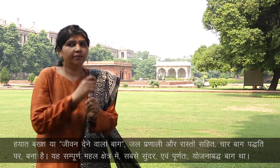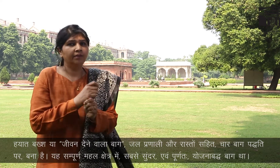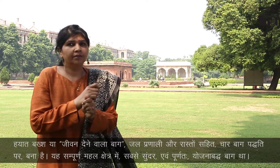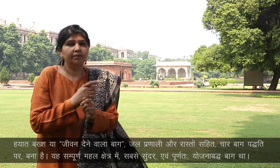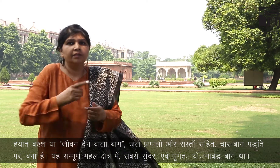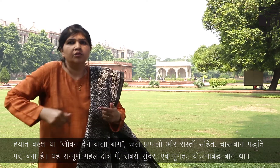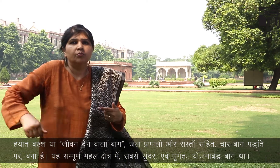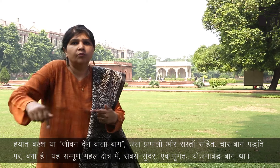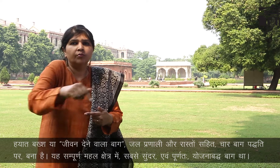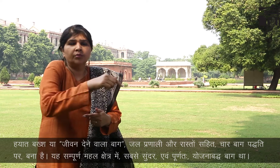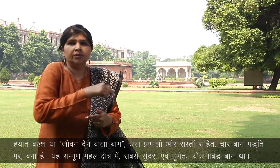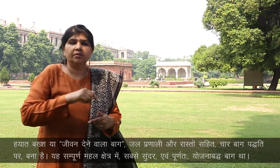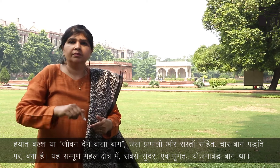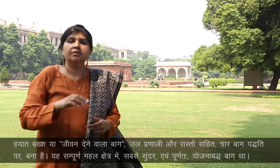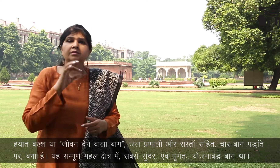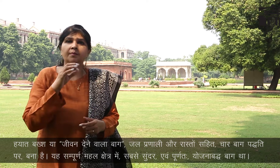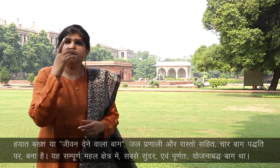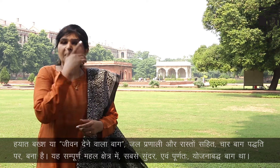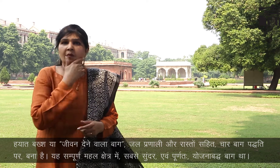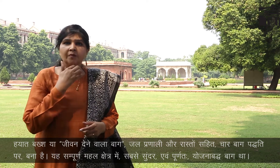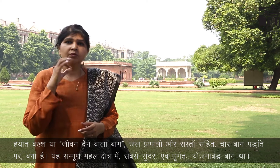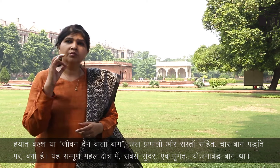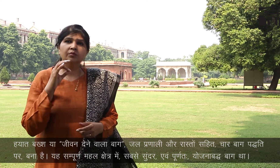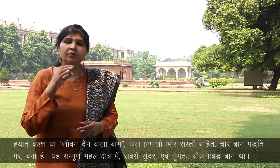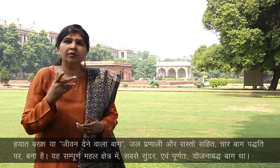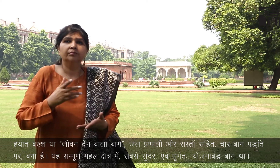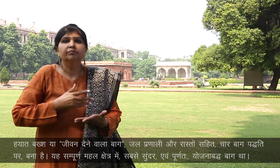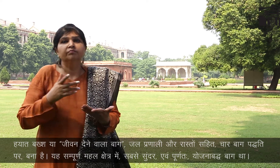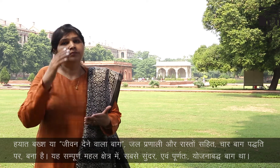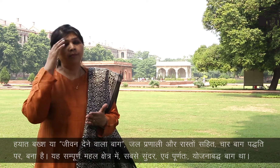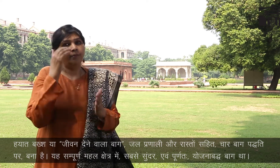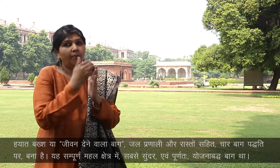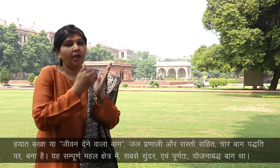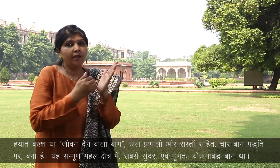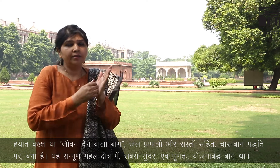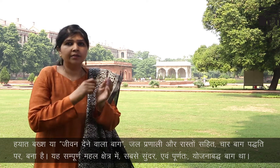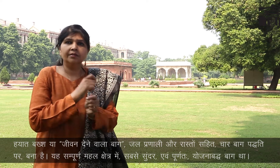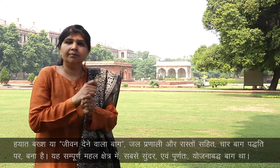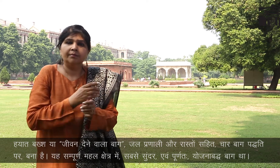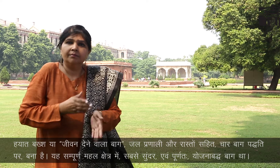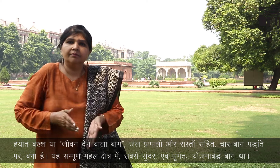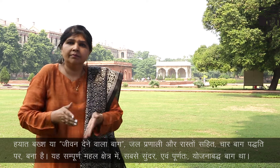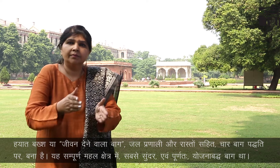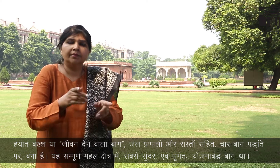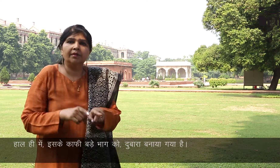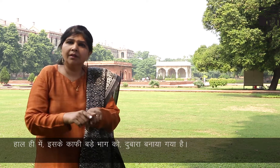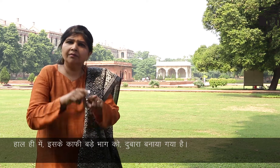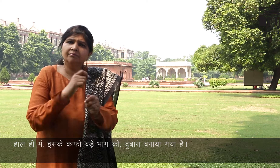है। यह संपूर्ण महल क्षेत्र में सबसे सुंदर एवं पूर्णतः योजनाबद्ध बाग था। हाल ही